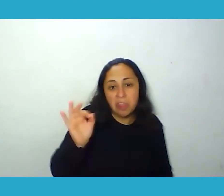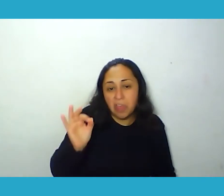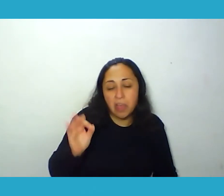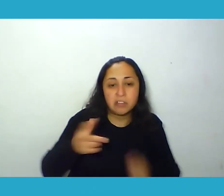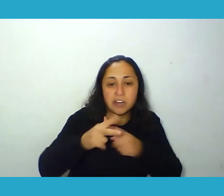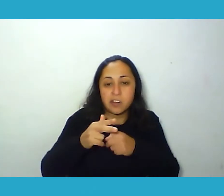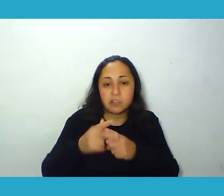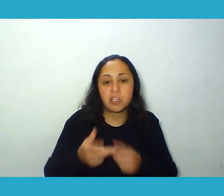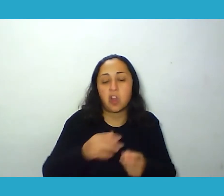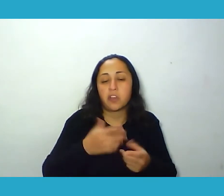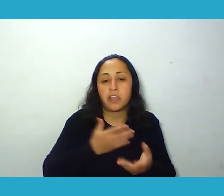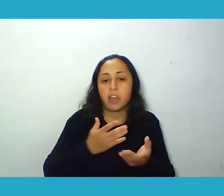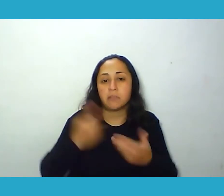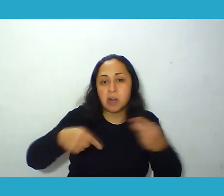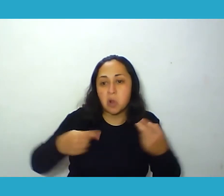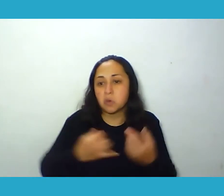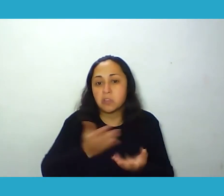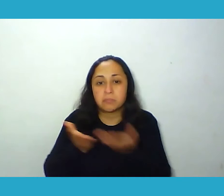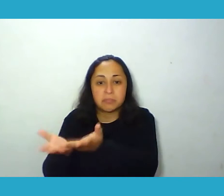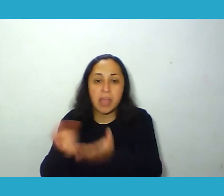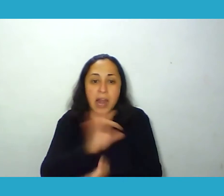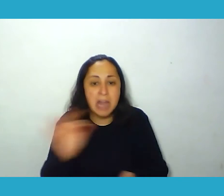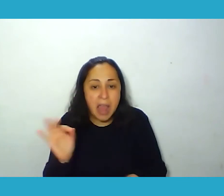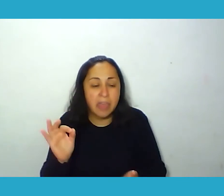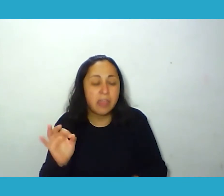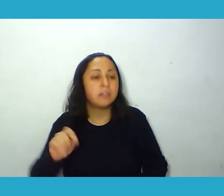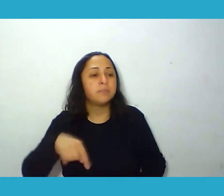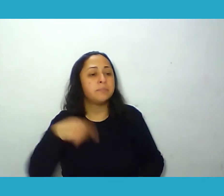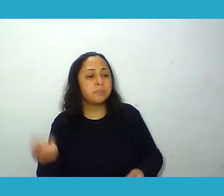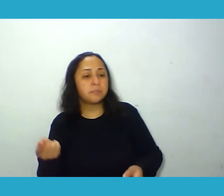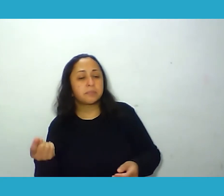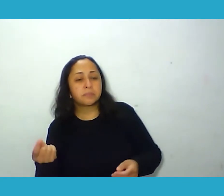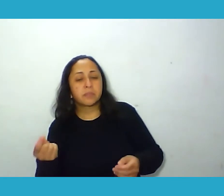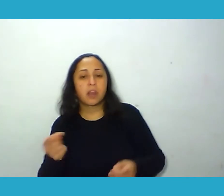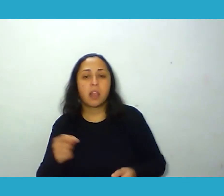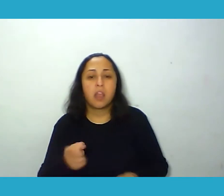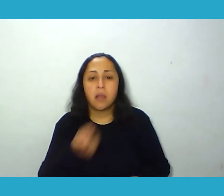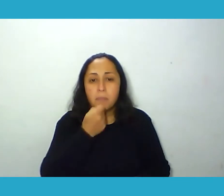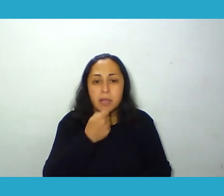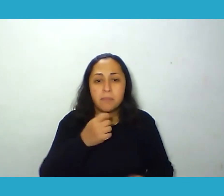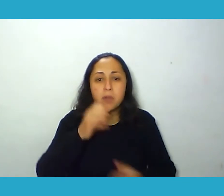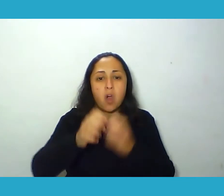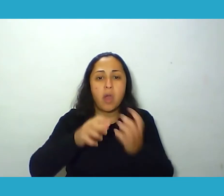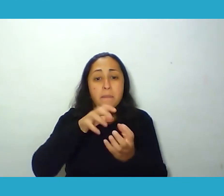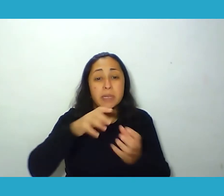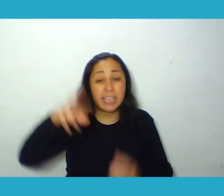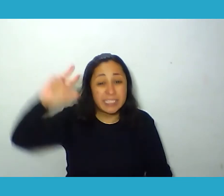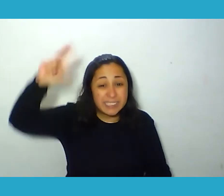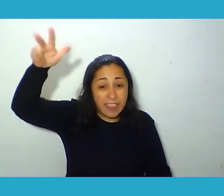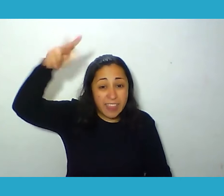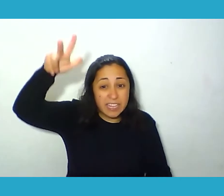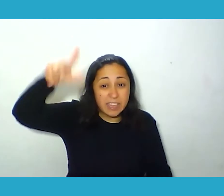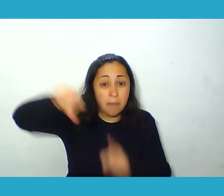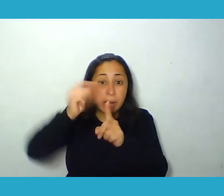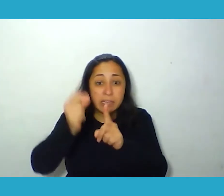y recursos y que se encuentra obligado a ello. En cuanto a Internet, hay empresas que quieren lanzar satélites para brindar Internet.